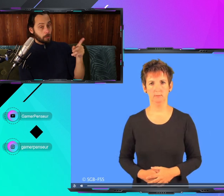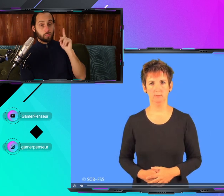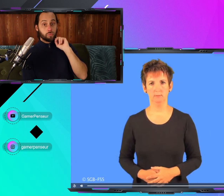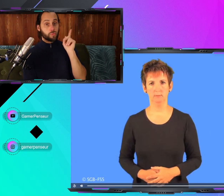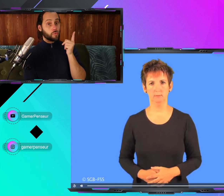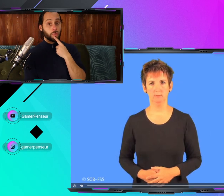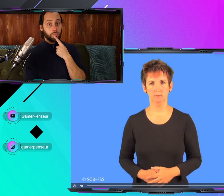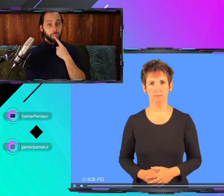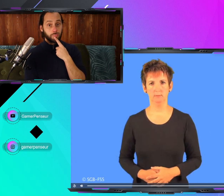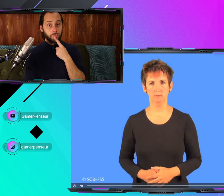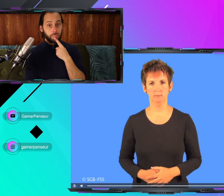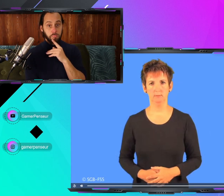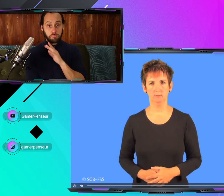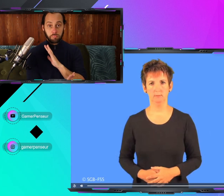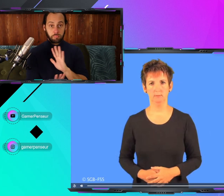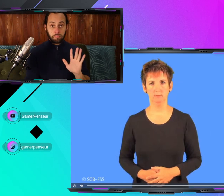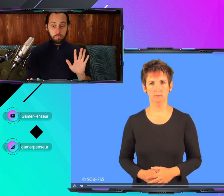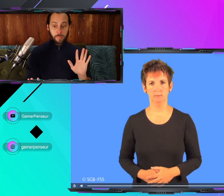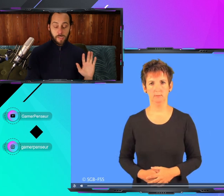Sourd.